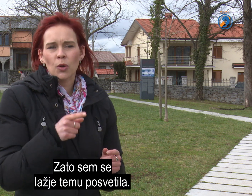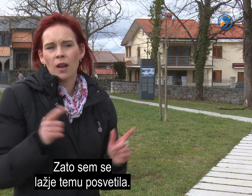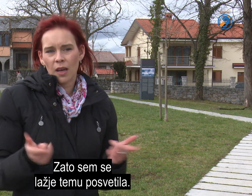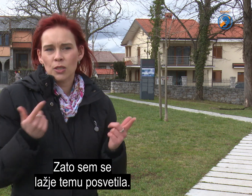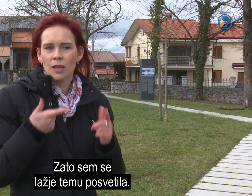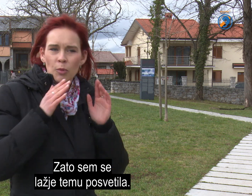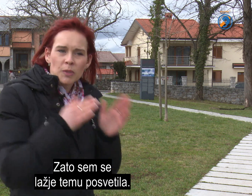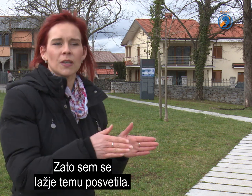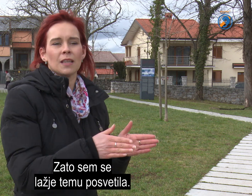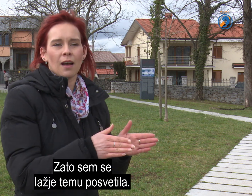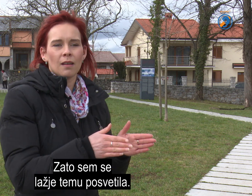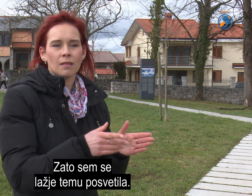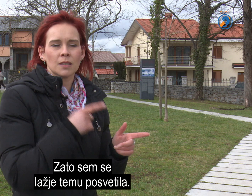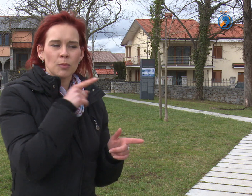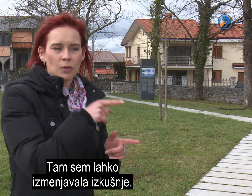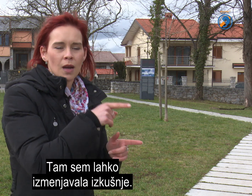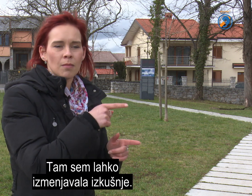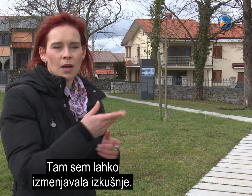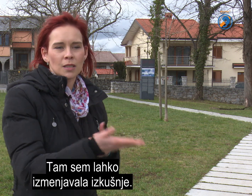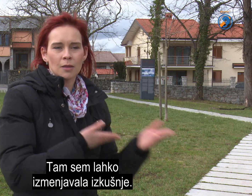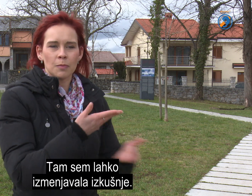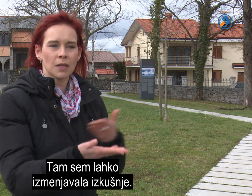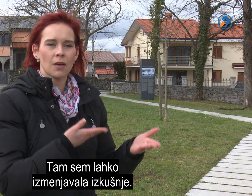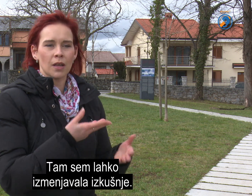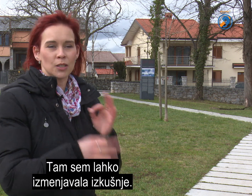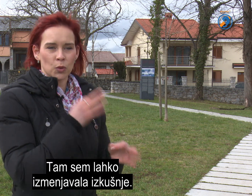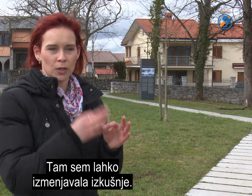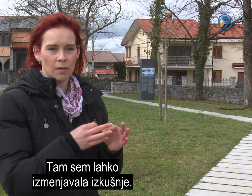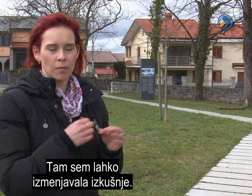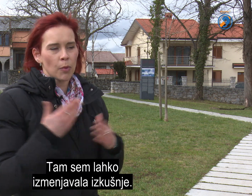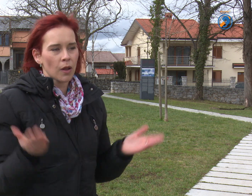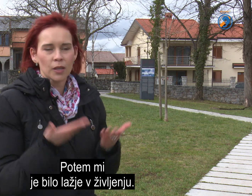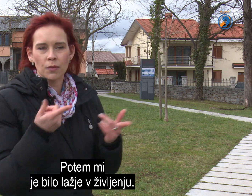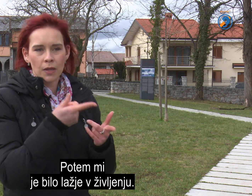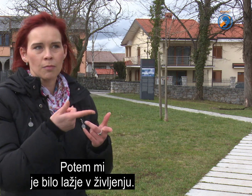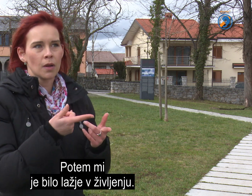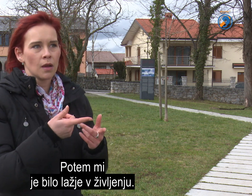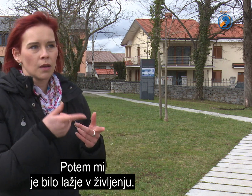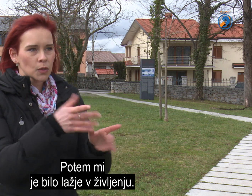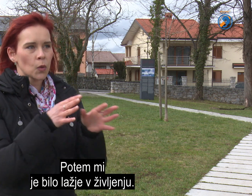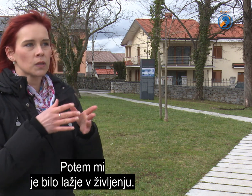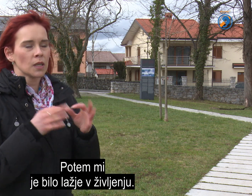sem to lažje temu posvetila. Da sem tam lahko se izmenjavala izkušnje. Mi bilo lažje v